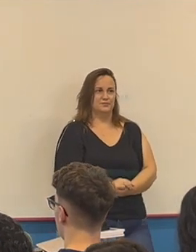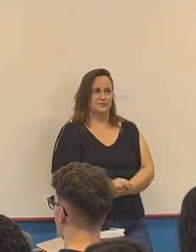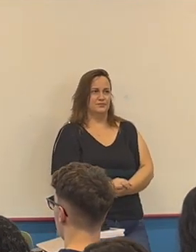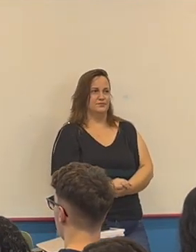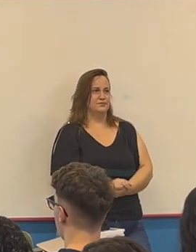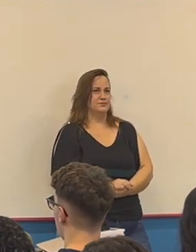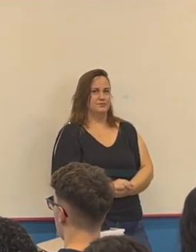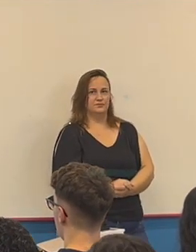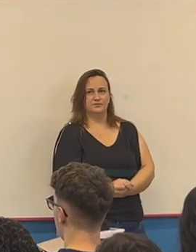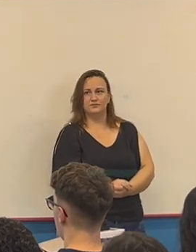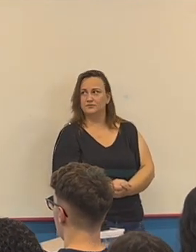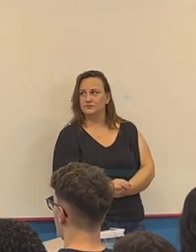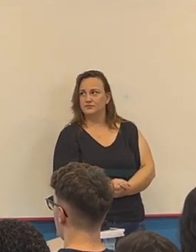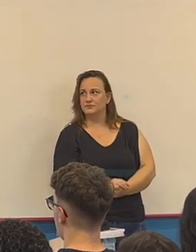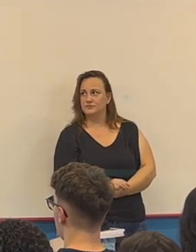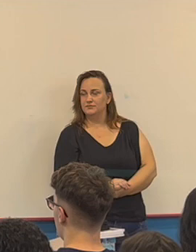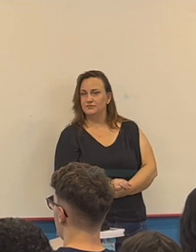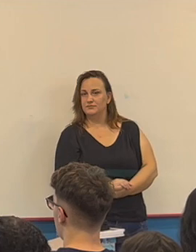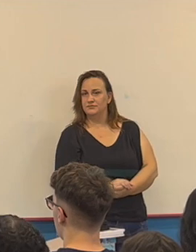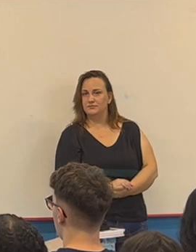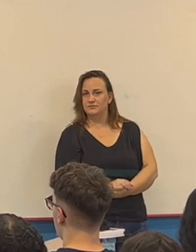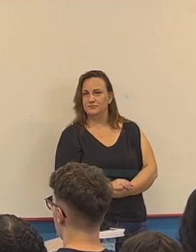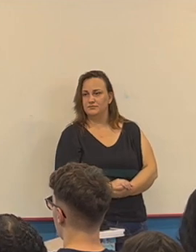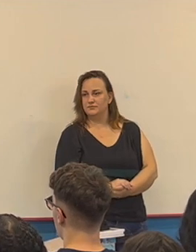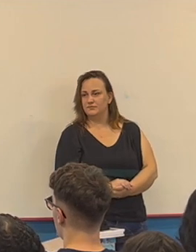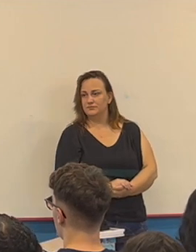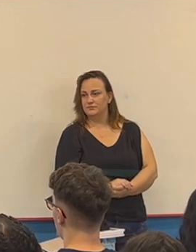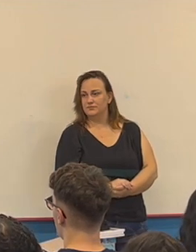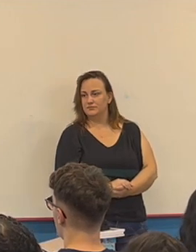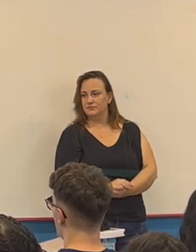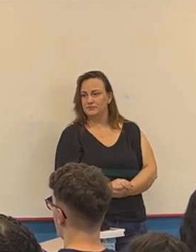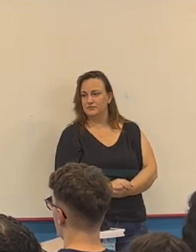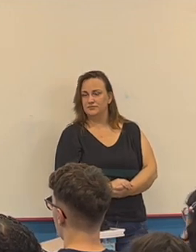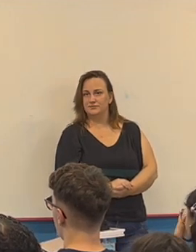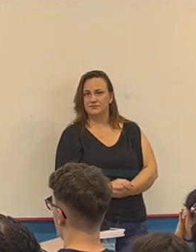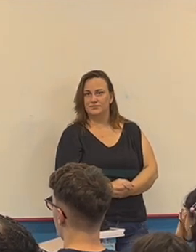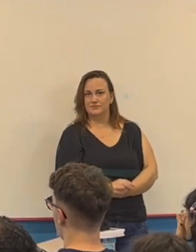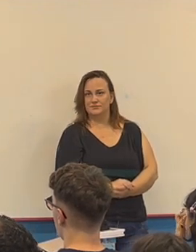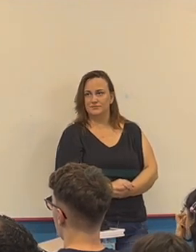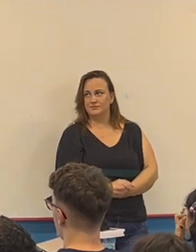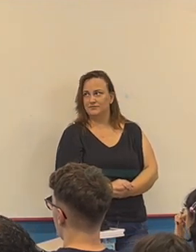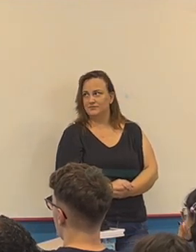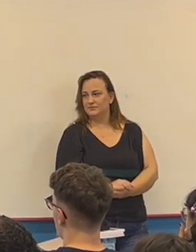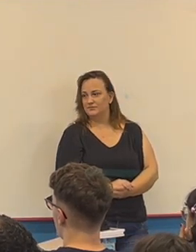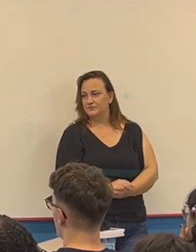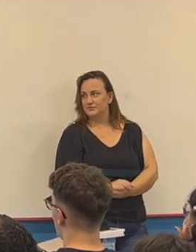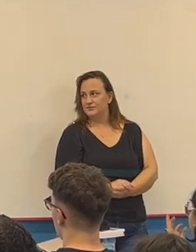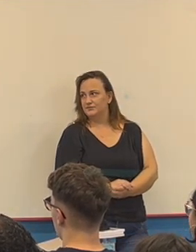com... Você me pegou porque eu não queria me aprofundar nessa tela, tá? Mas vamos lá.